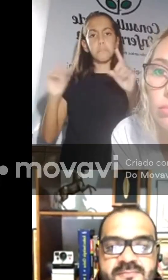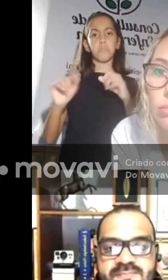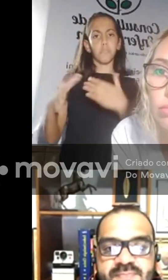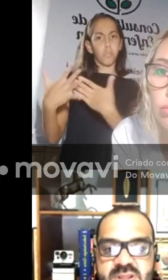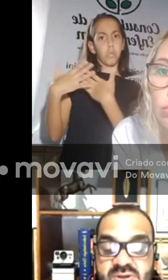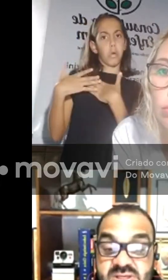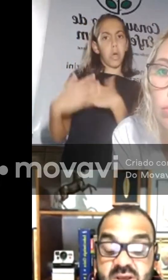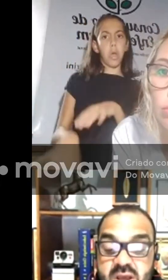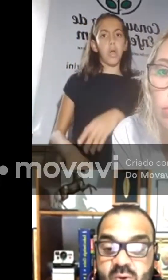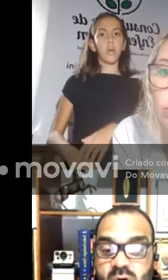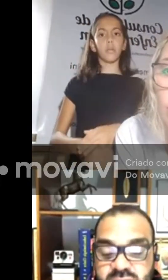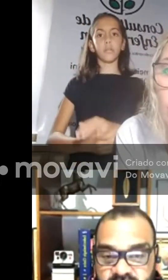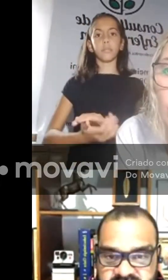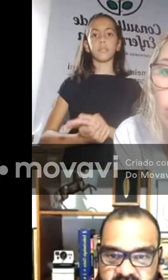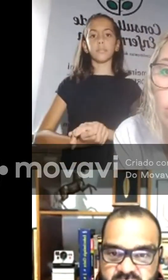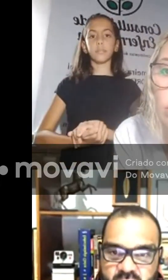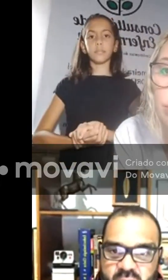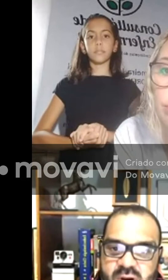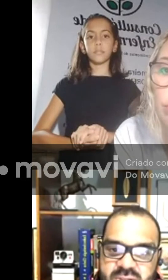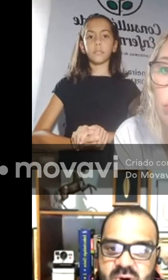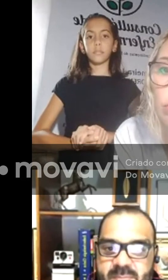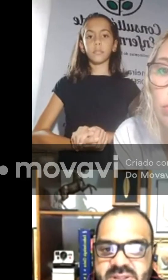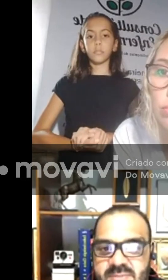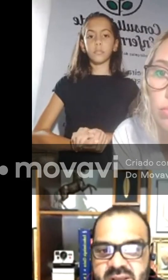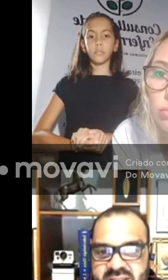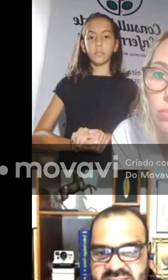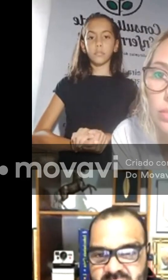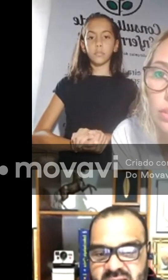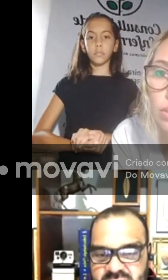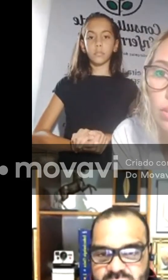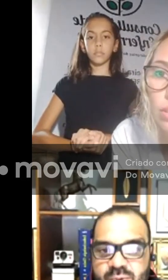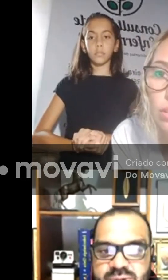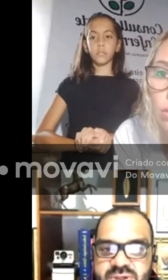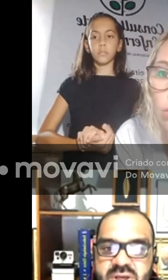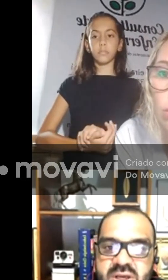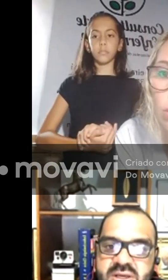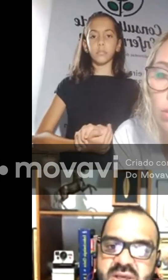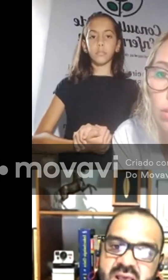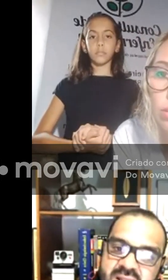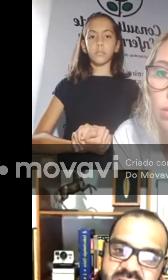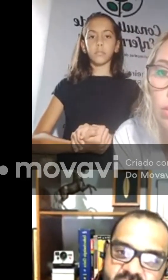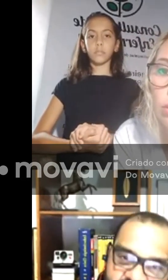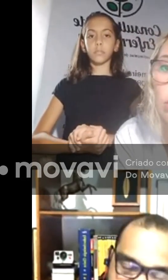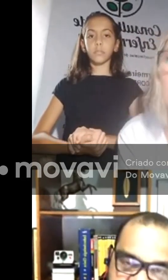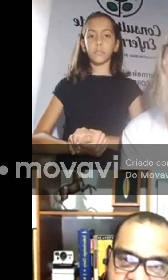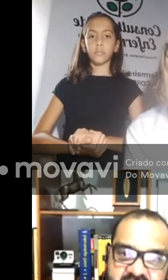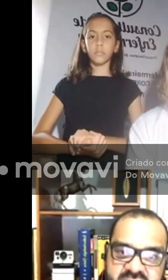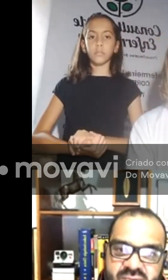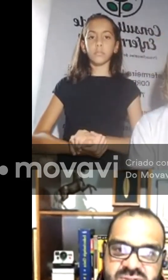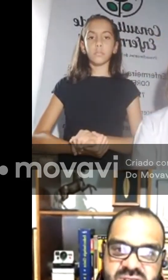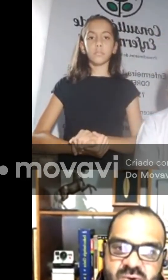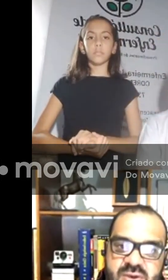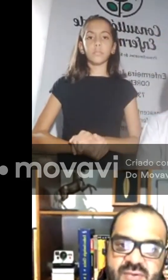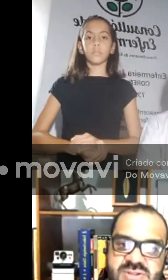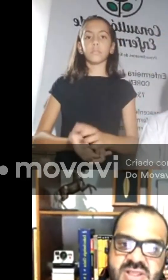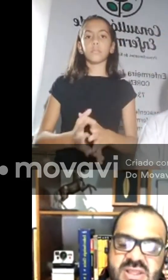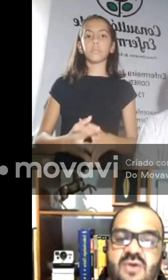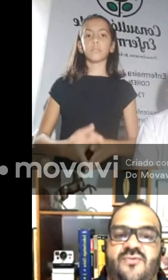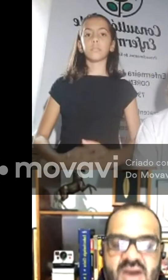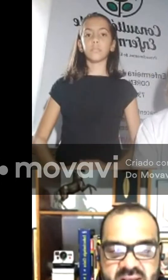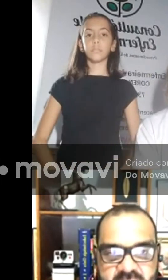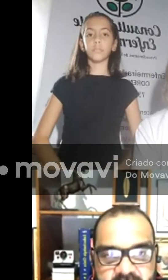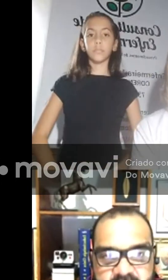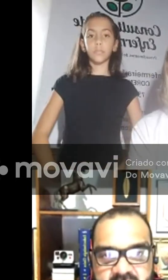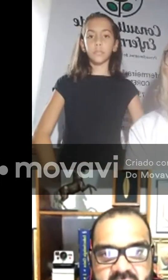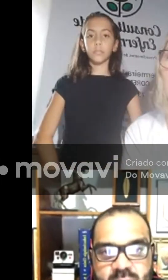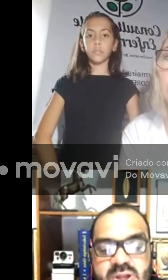não. Então assim, quando você coloca em uma pandemia nessa magnitude que ela não vai chegar até você, ou que você não